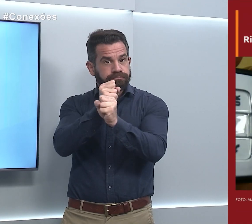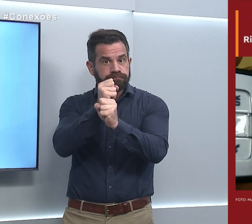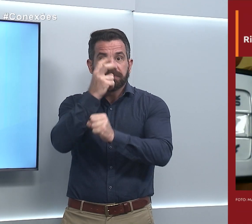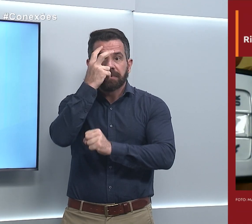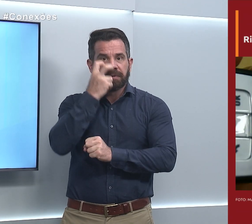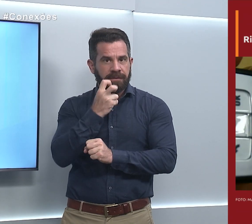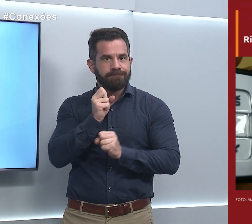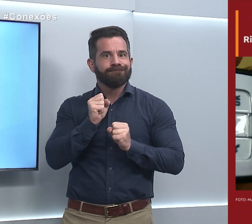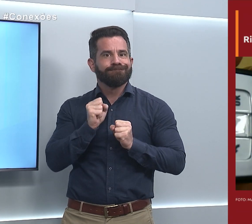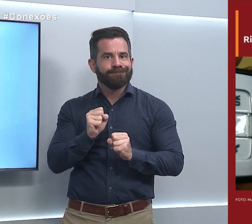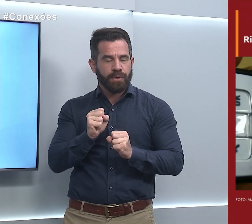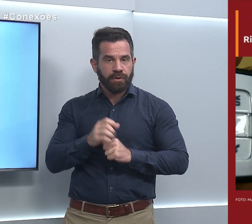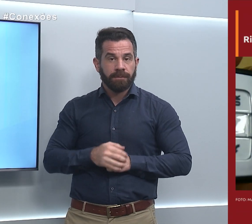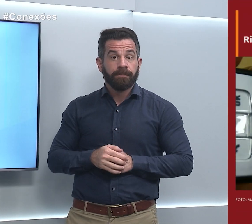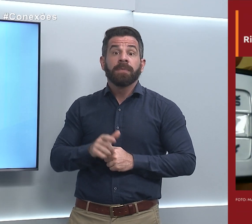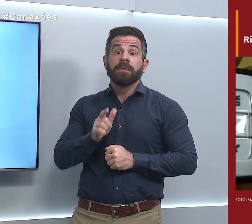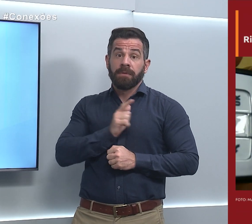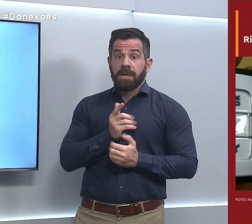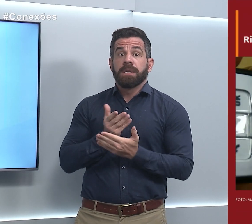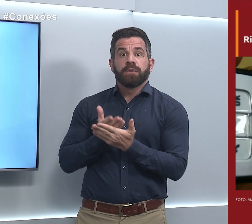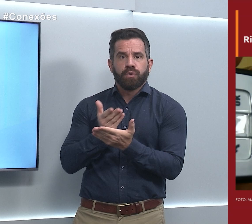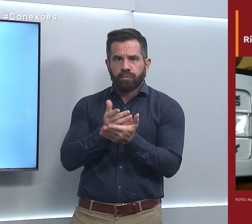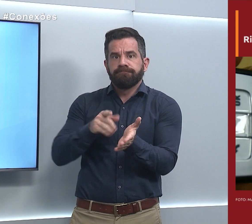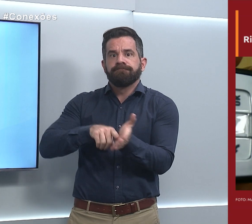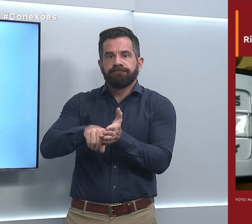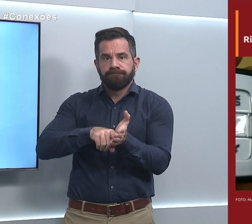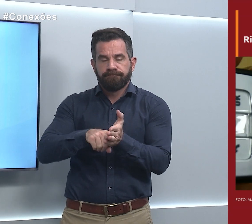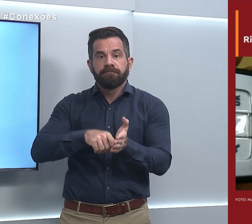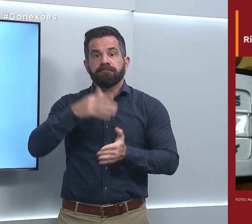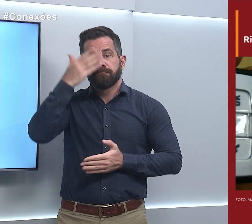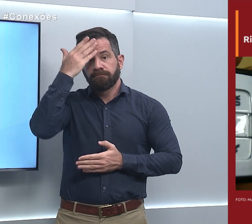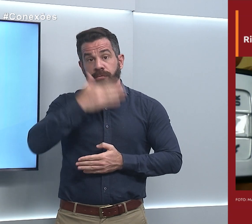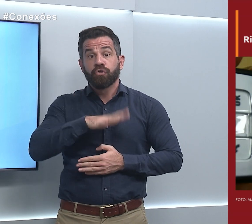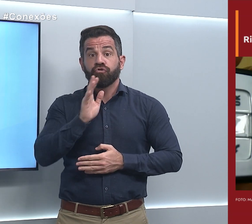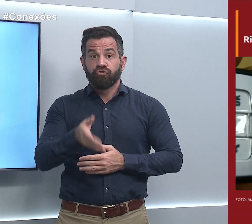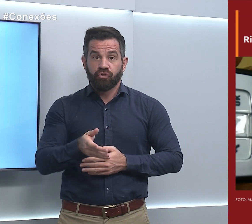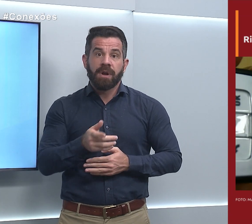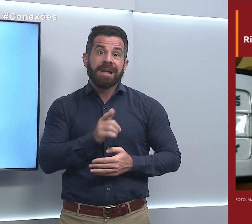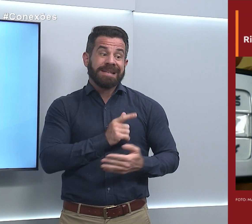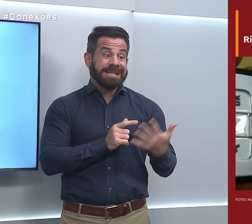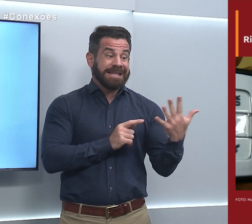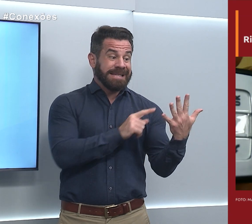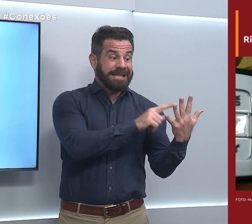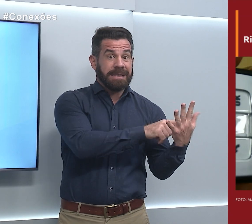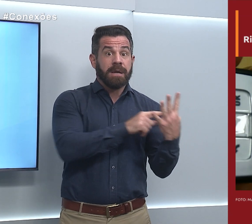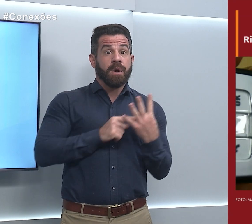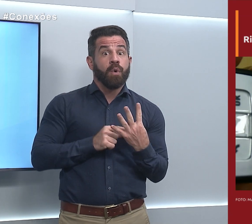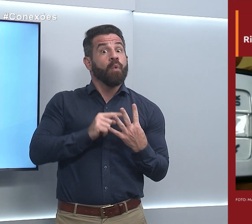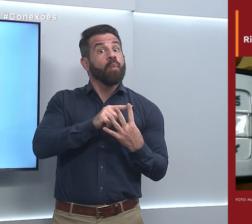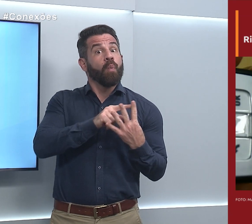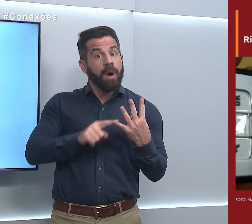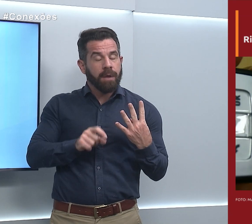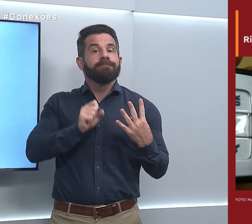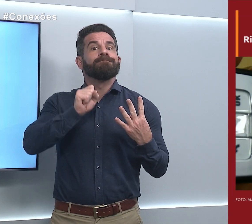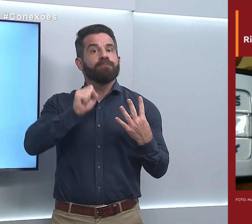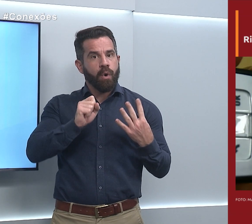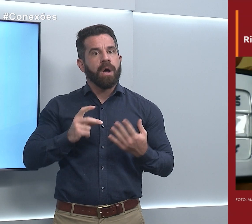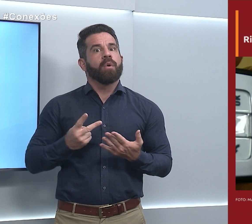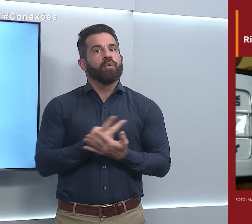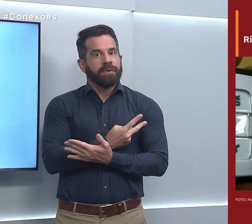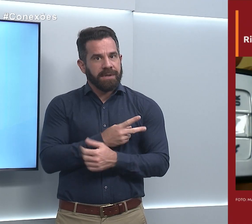que indicam que 4 em cada 5 pacientes crônicos têm risco de comprometimento